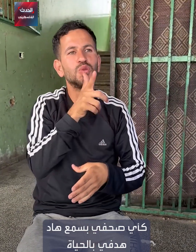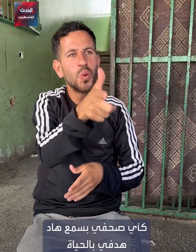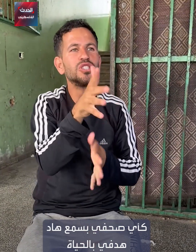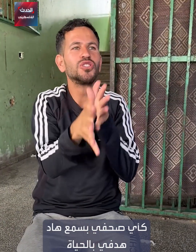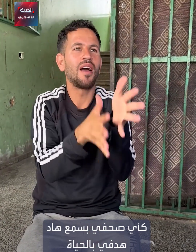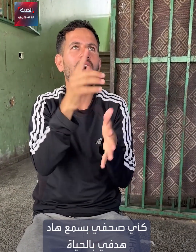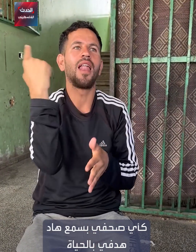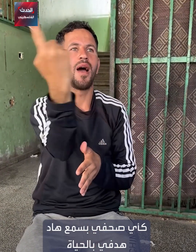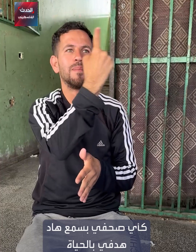هدفه بالحياه